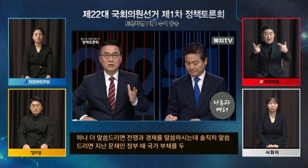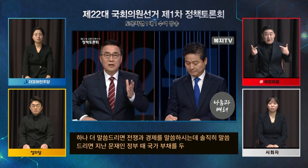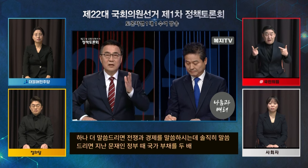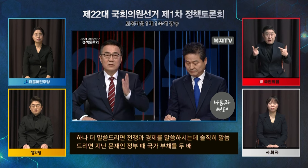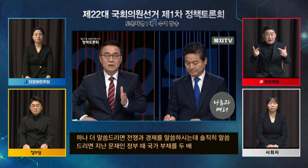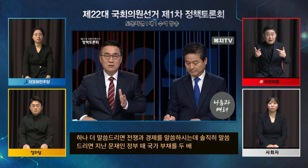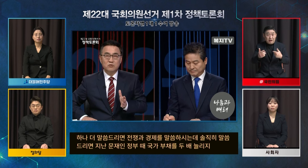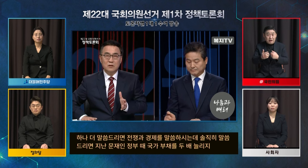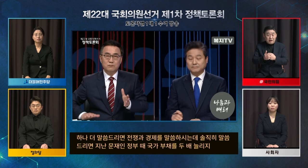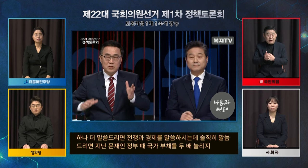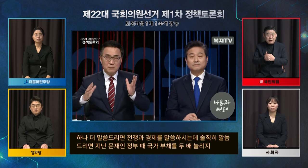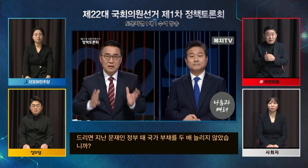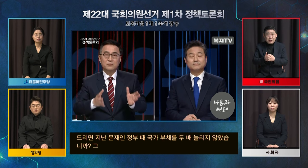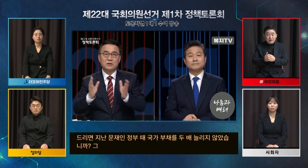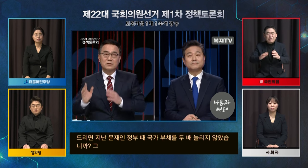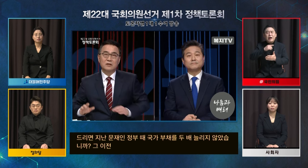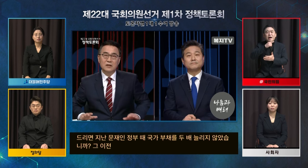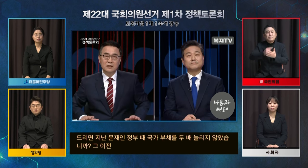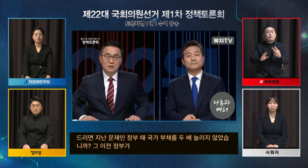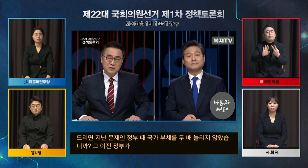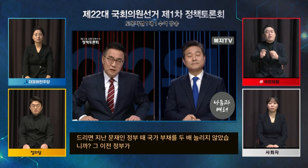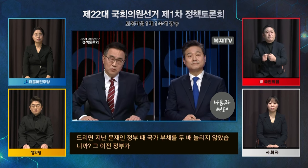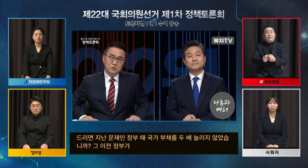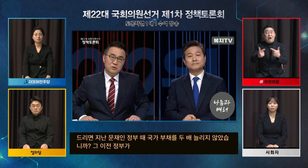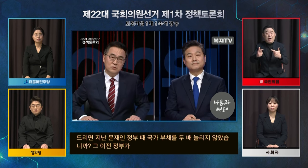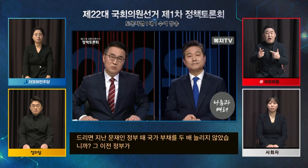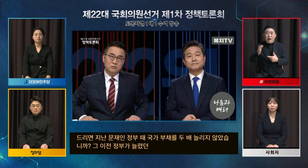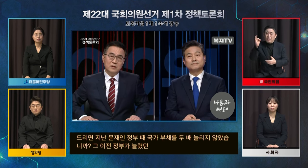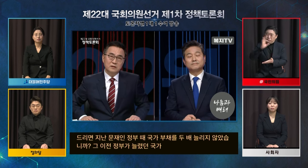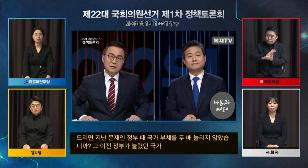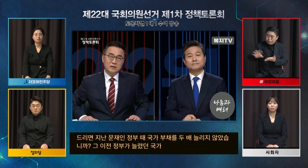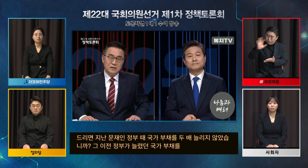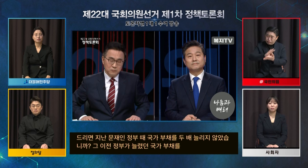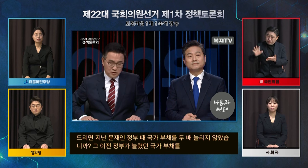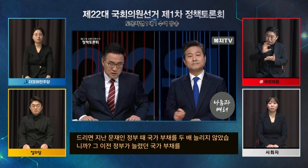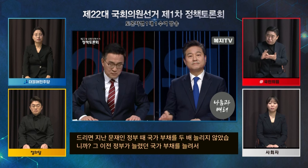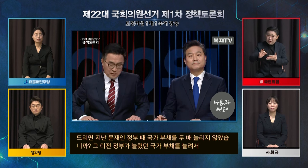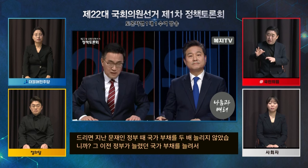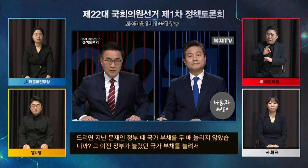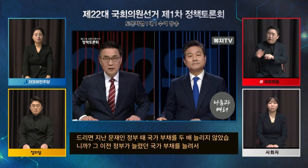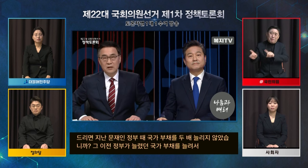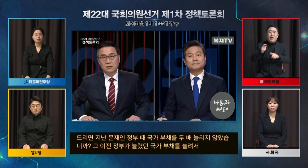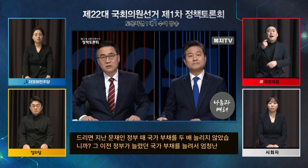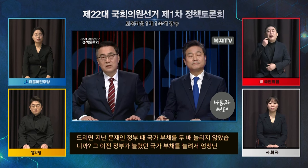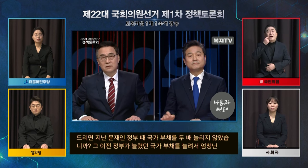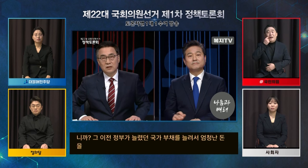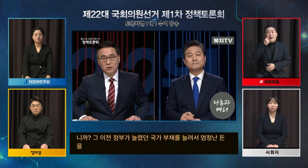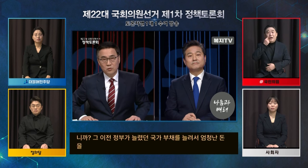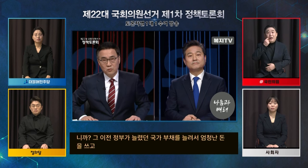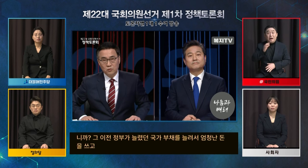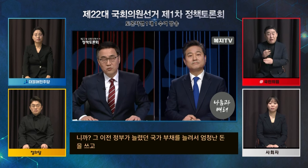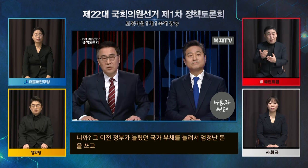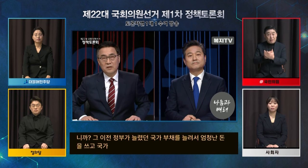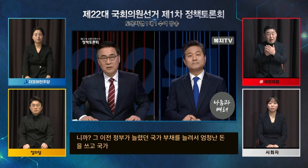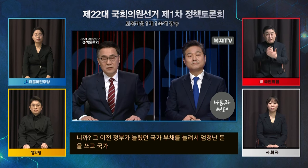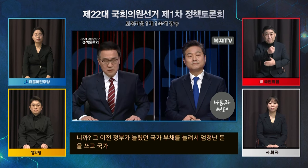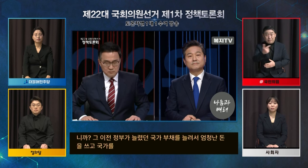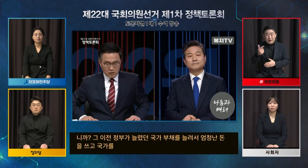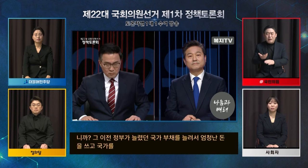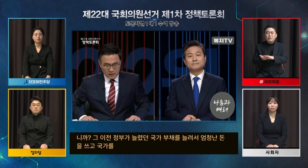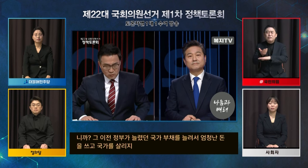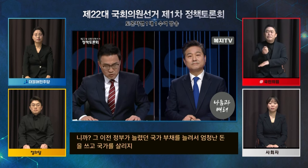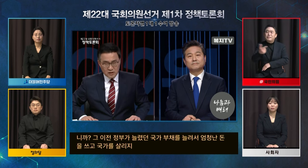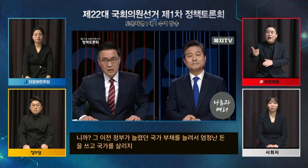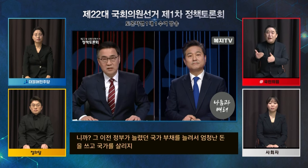그 이전 정부가 느렸던 국가 부채만큼 느려서 엄청난 돈을 쓰고도 국가 경제를 살리지 못했습니다. 경제 성장률이 높고 수출이 많았던